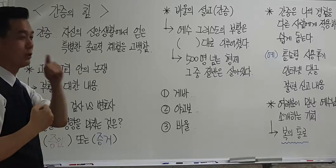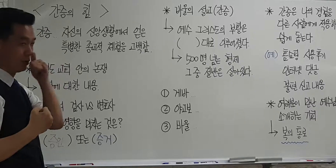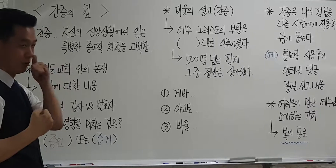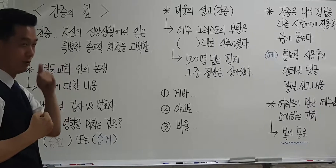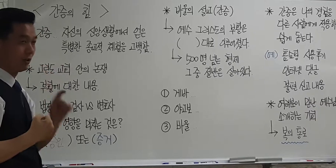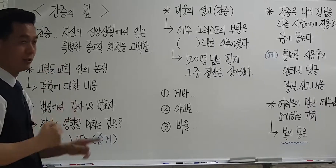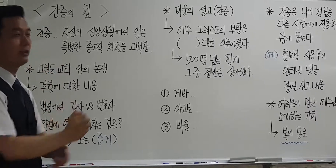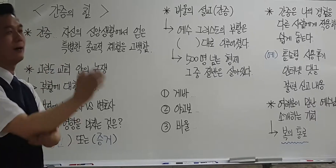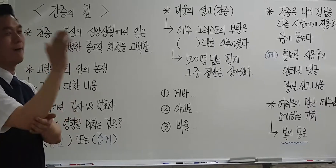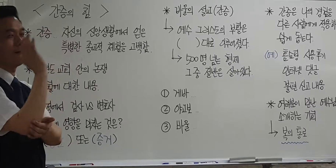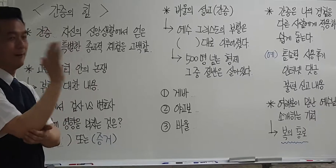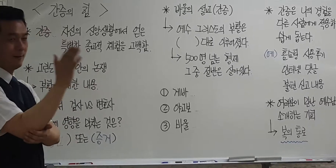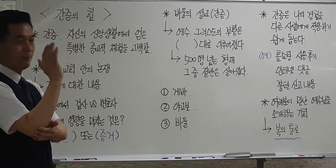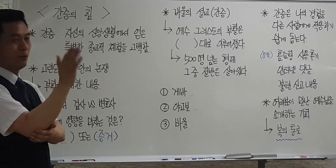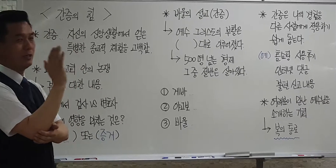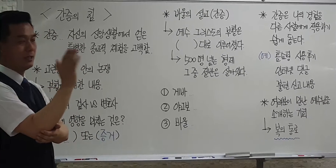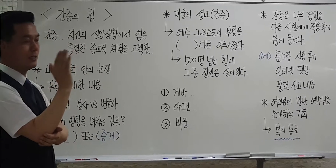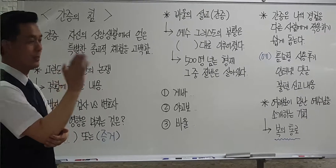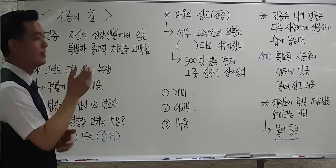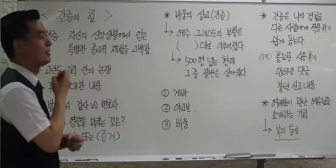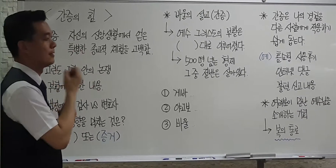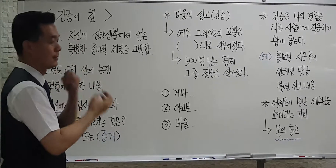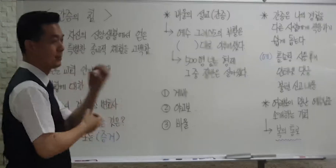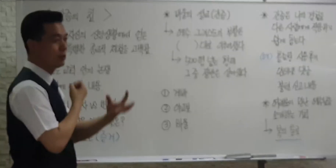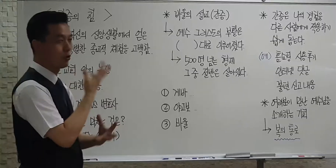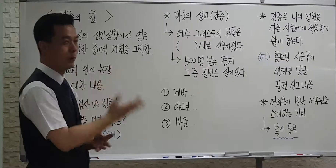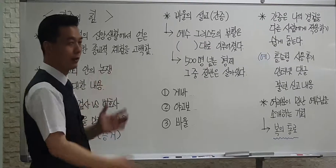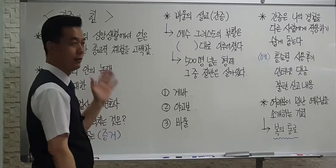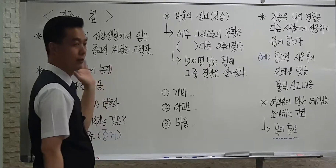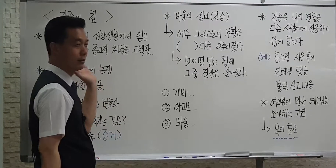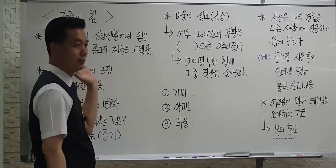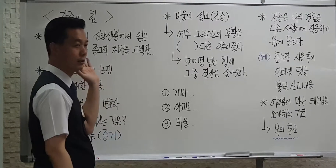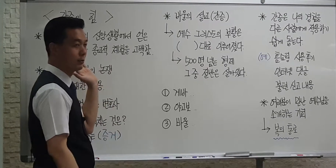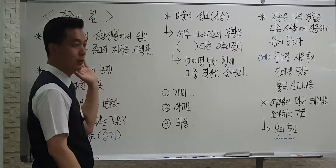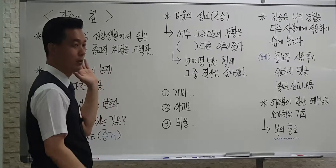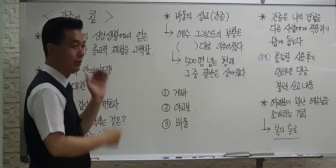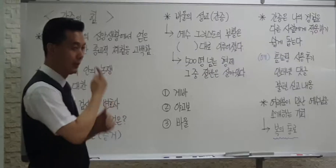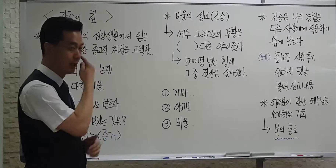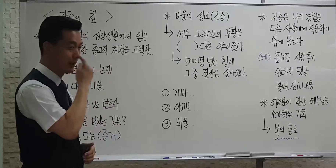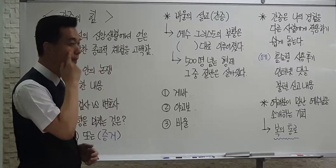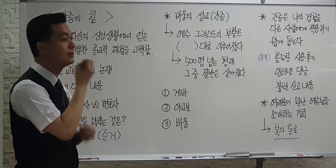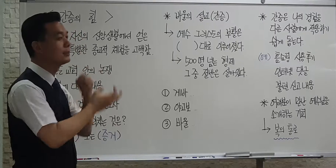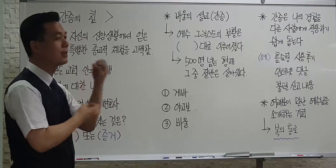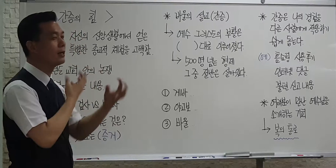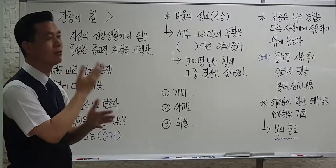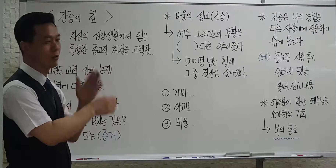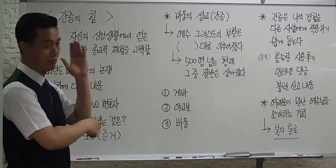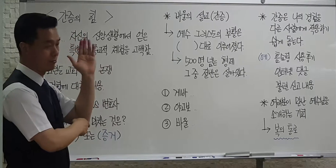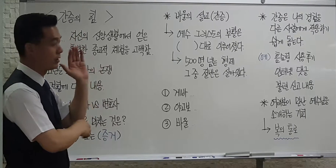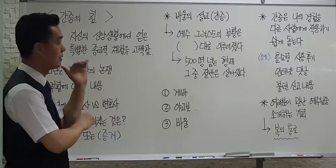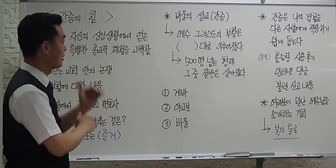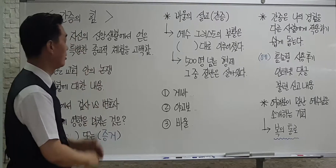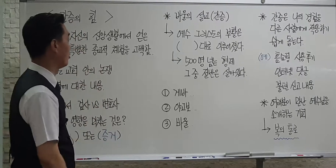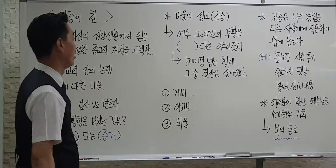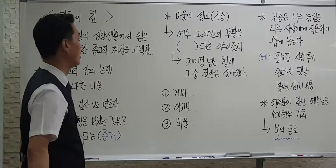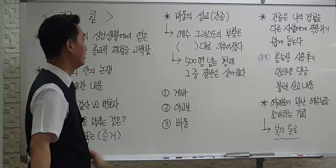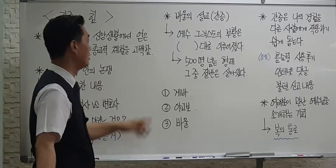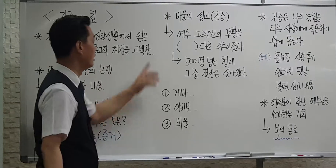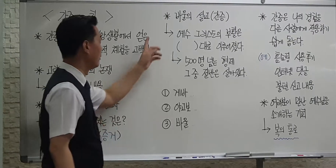있죠. 그러니까 본인이 증거 고백, 다시 말하면 간증을 하는 거예요. 간증을 하는 거예요. 그